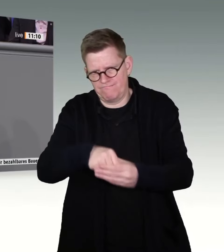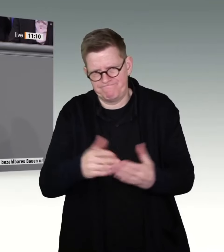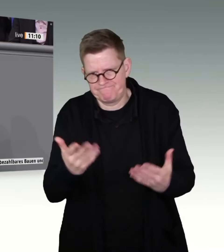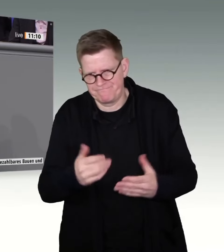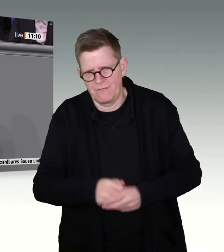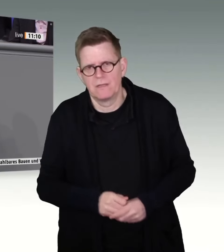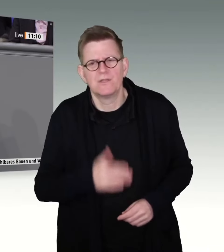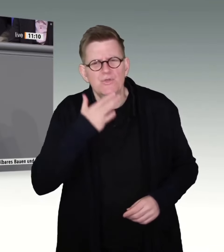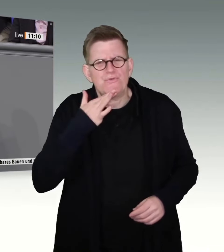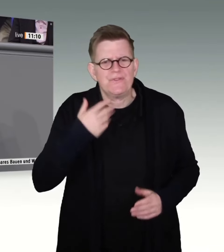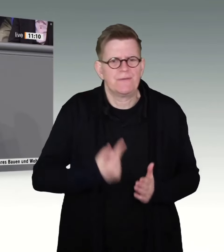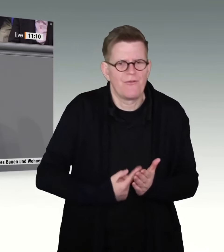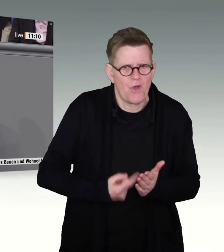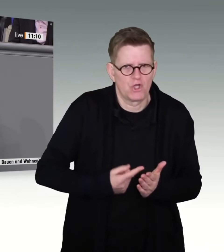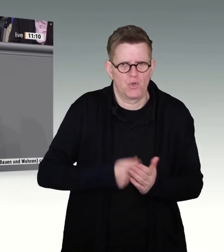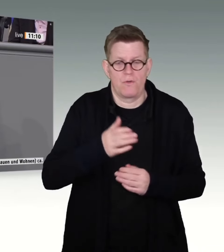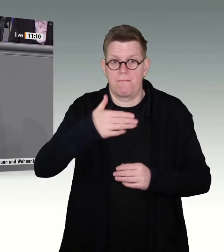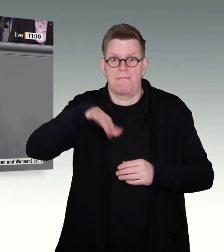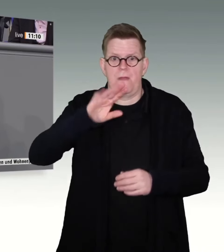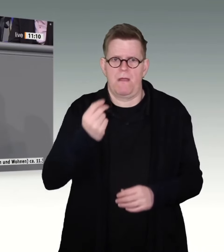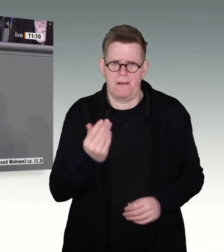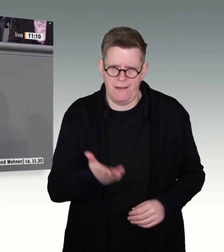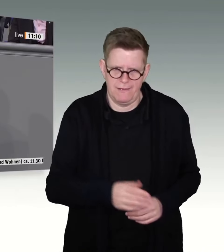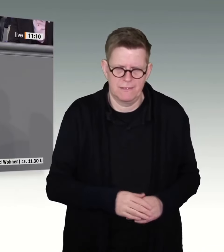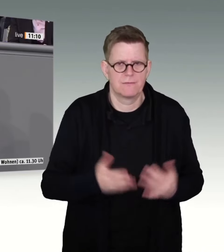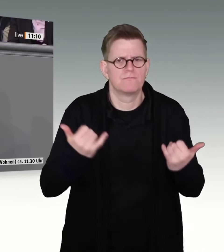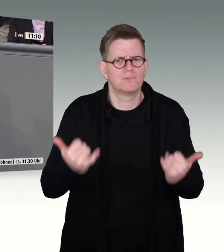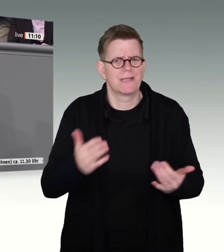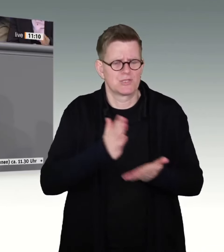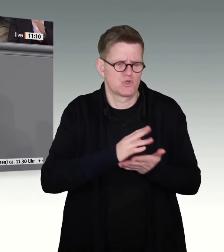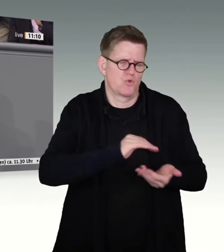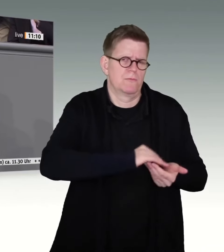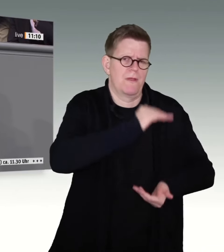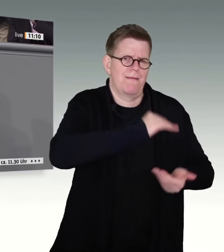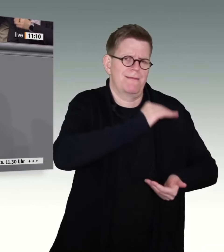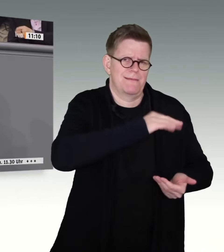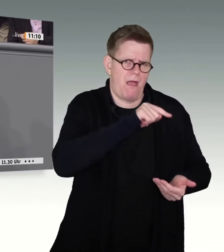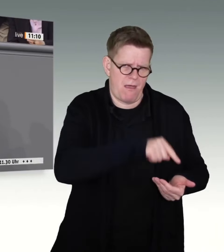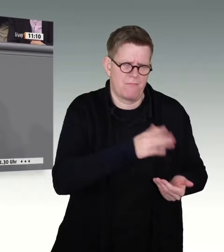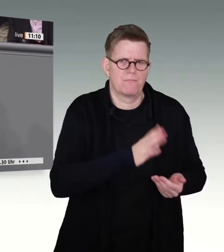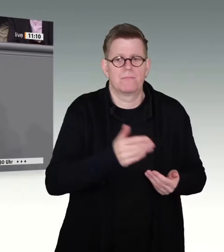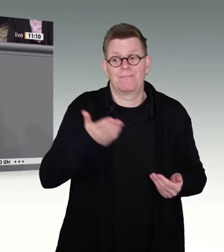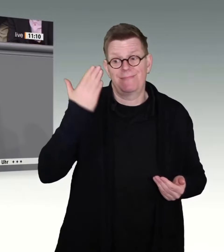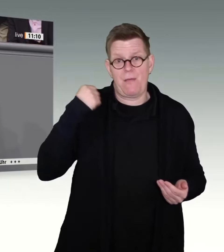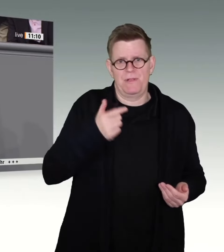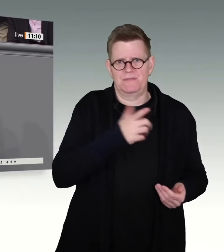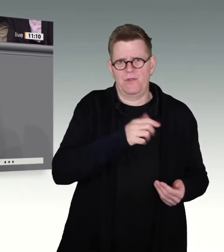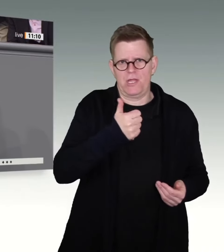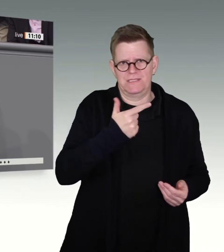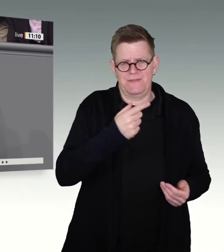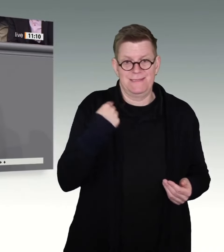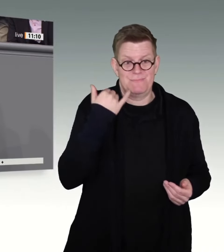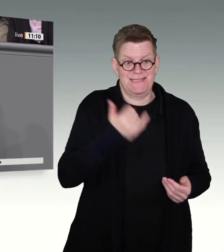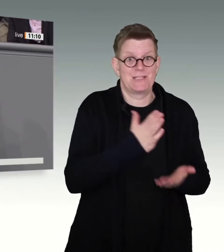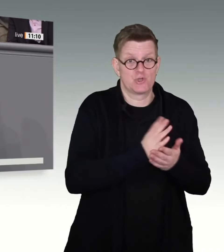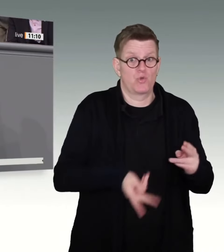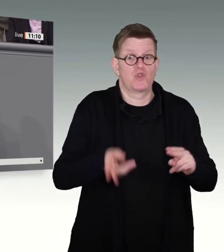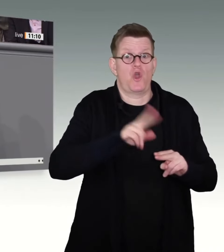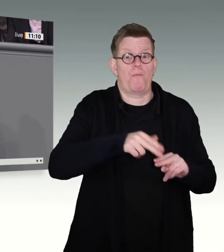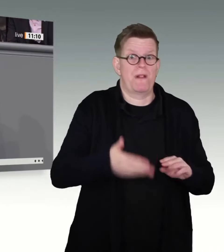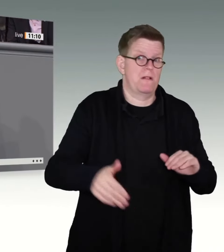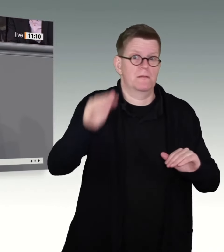da sind viele Forderungen nach mehr Geld drin. Jetzt haben wir den Etat auch schon im Vergleich zu 2021 im Bauministerium verdoppelt. Ich